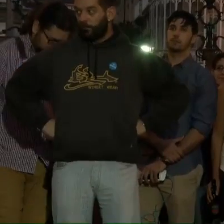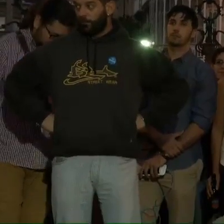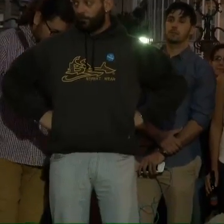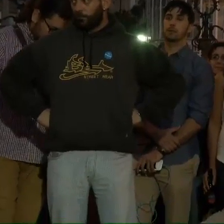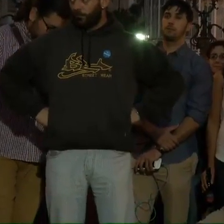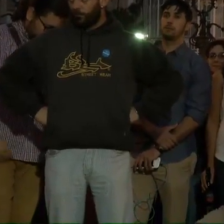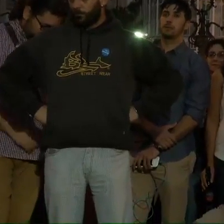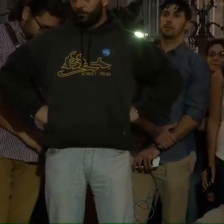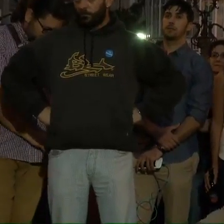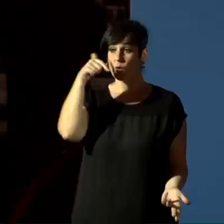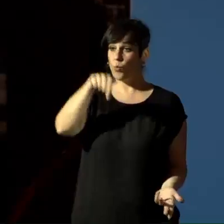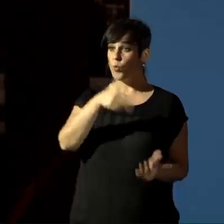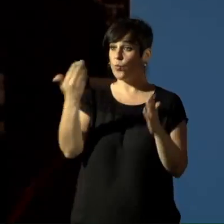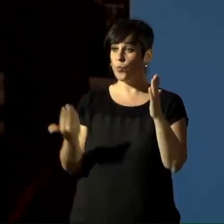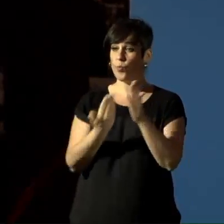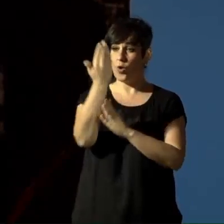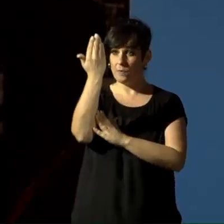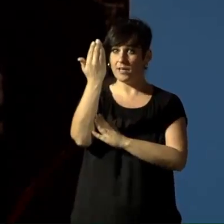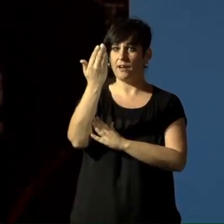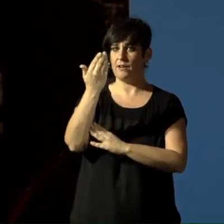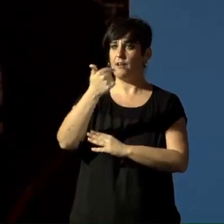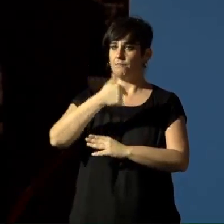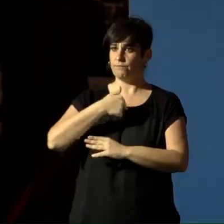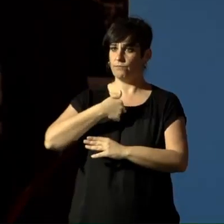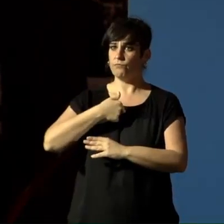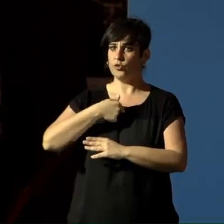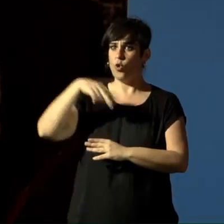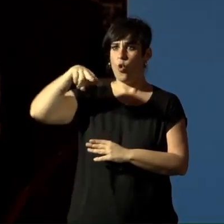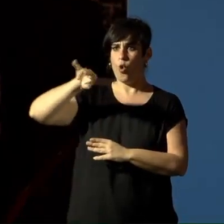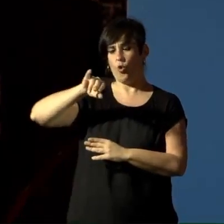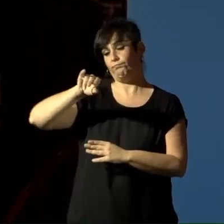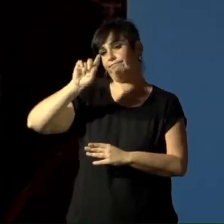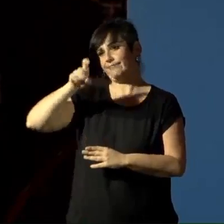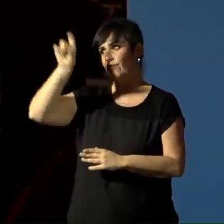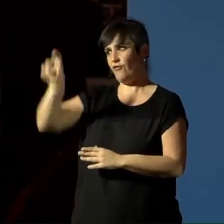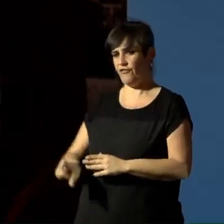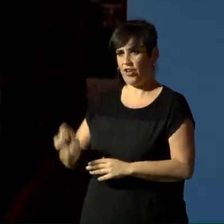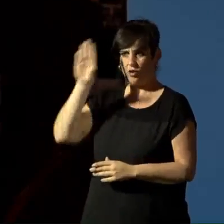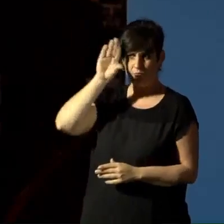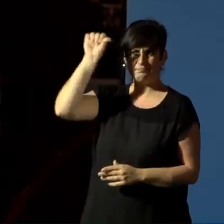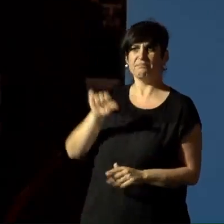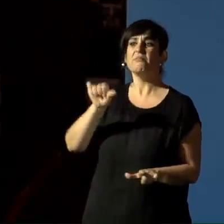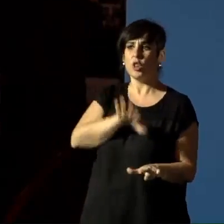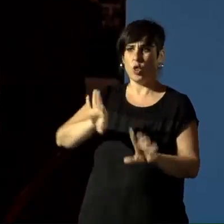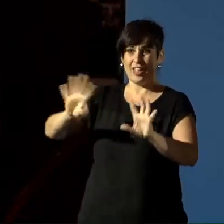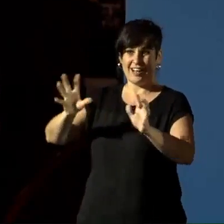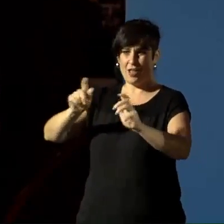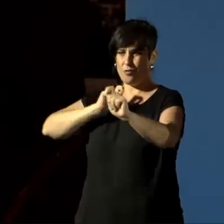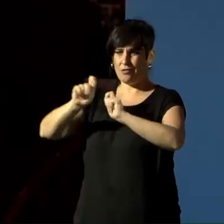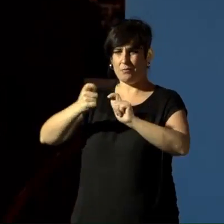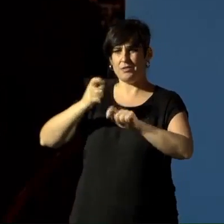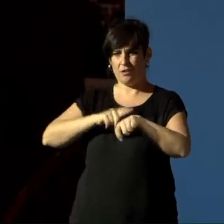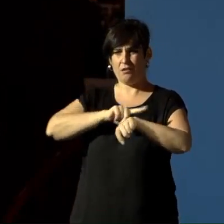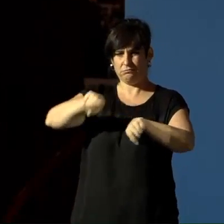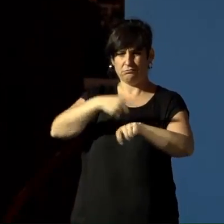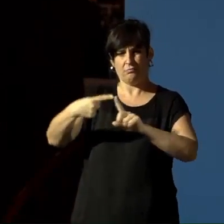Mirade, esta mañán escoitaba a Alberto Núñez Feijóo nunha radio, unha entrevista longa,